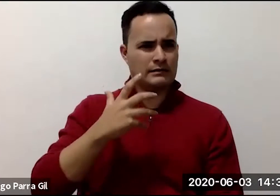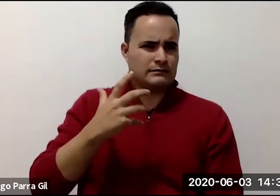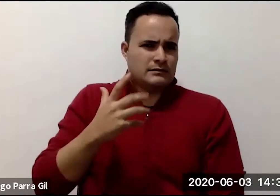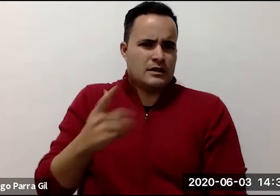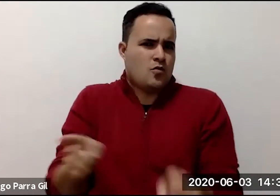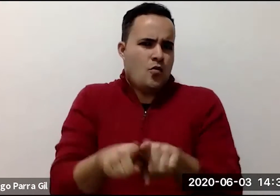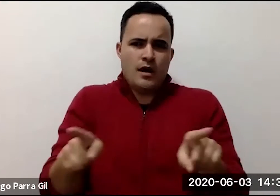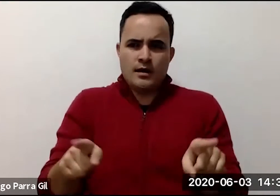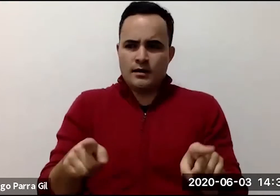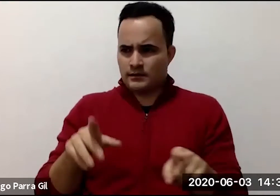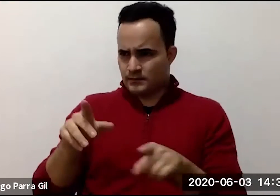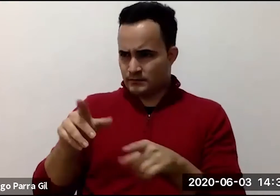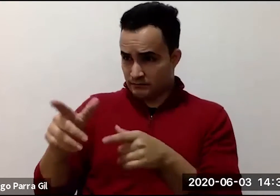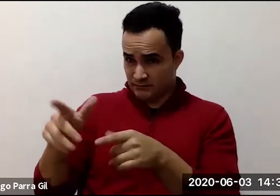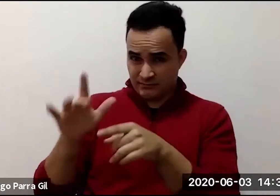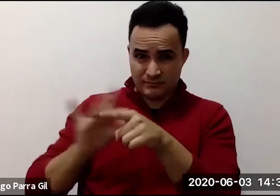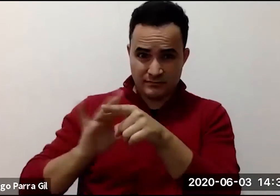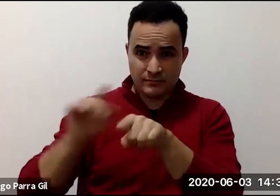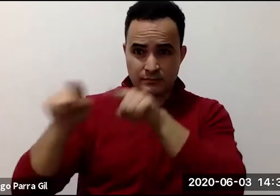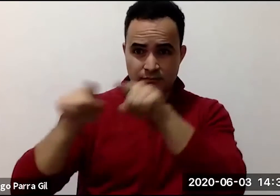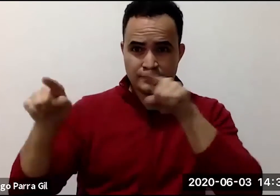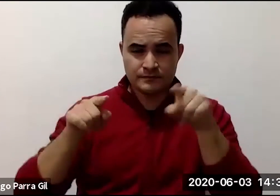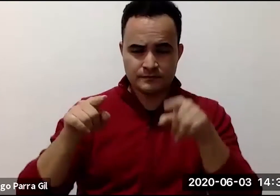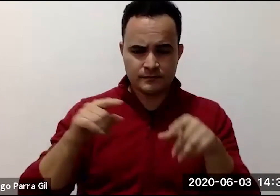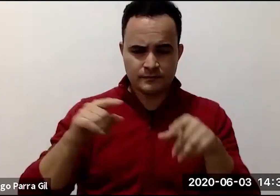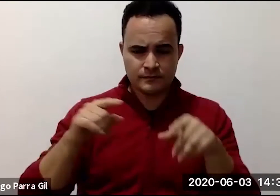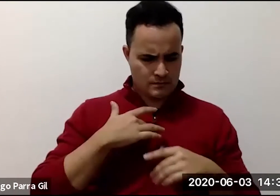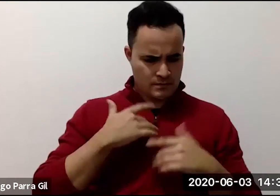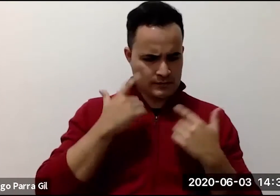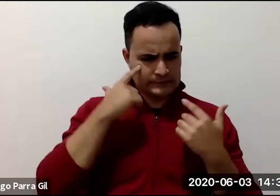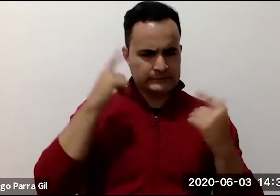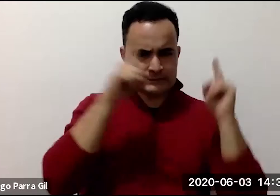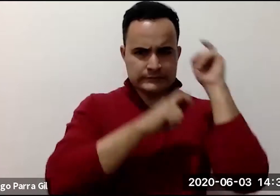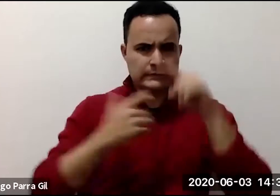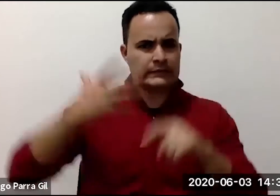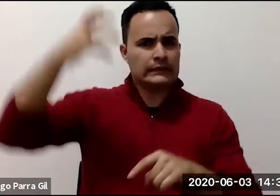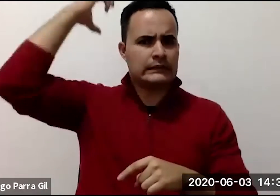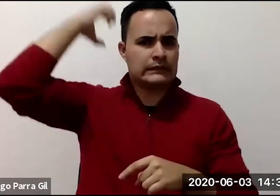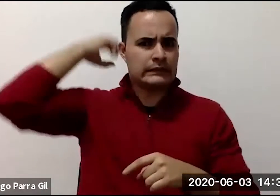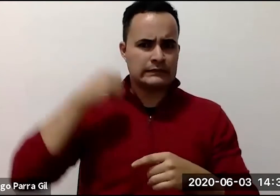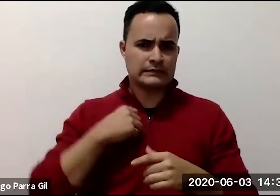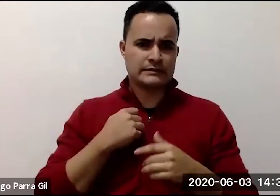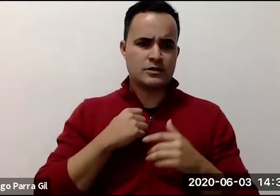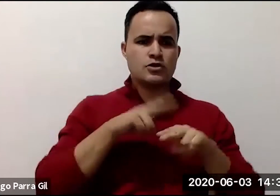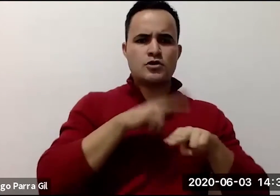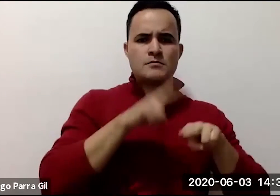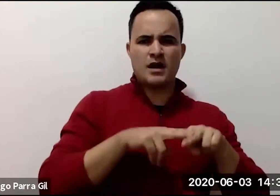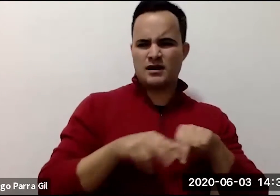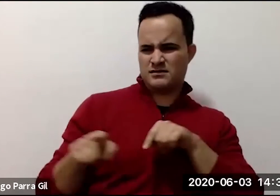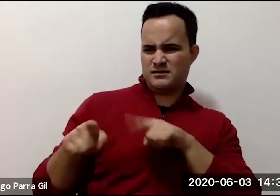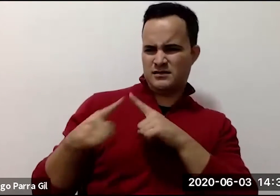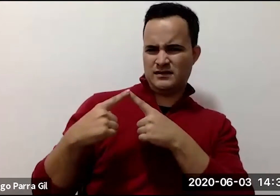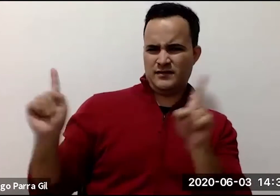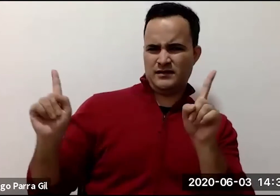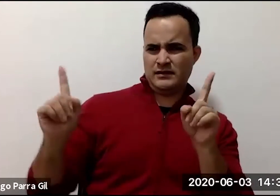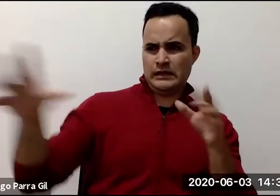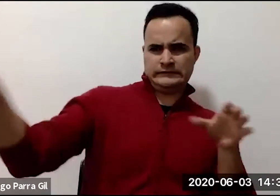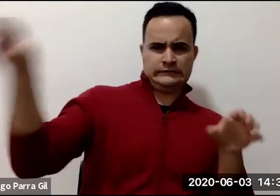a los deshumanizados, técnicas de normalización que se activaron en esos encierros y en